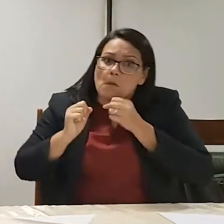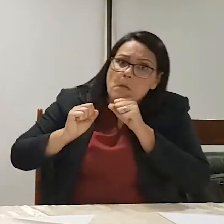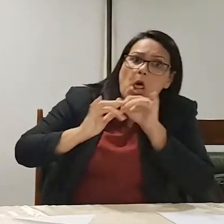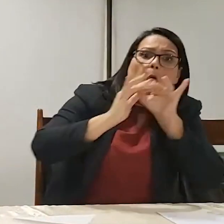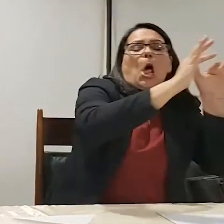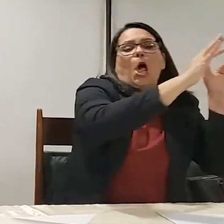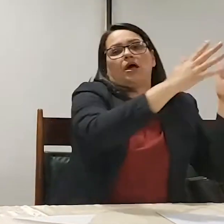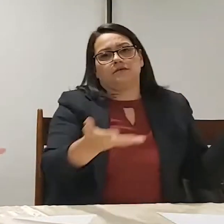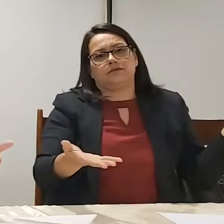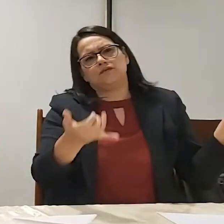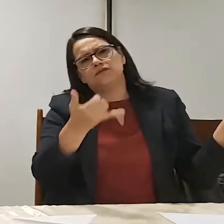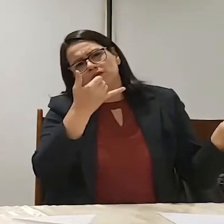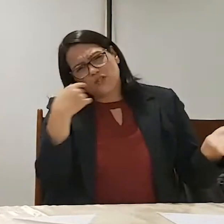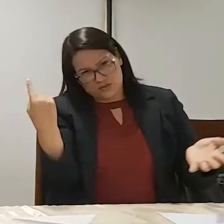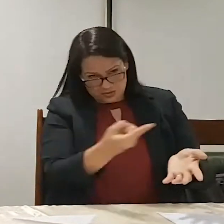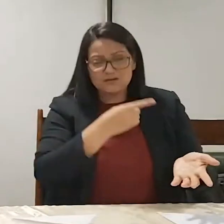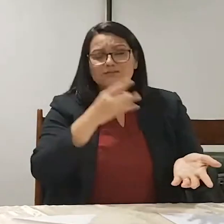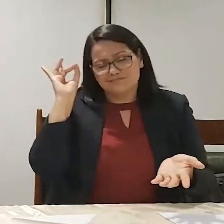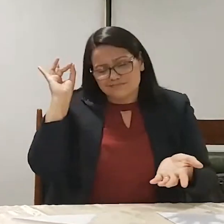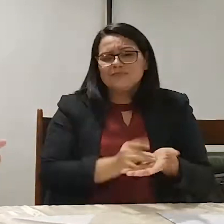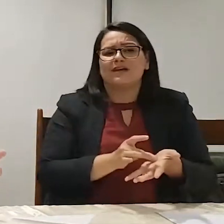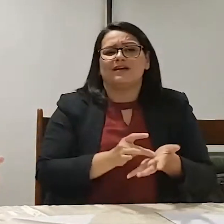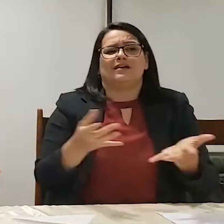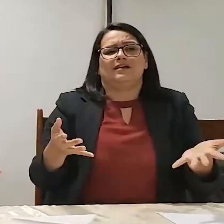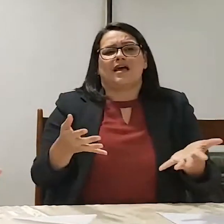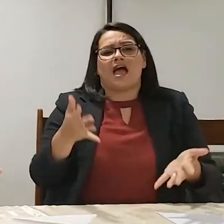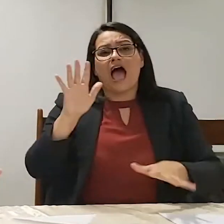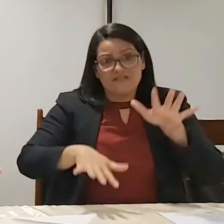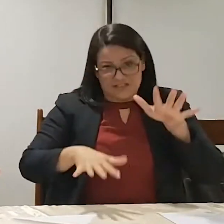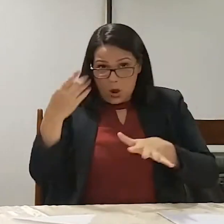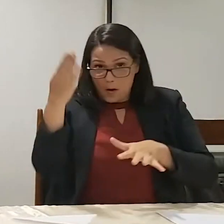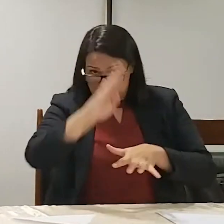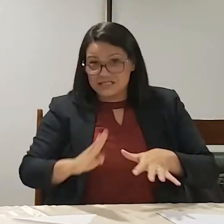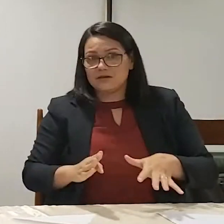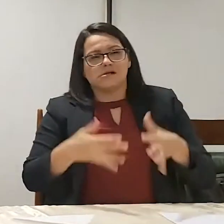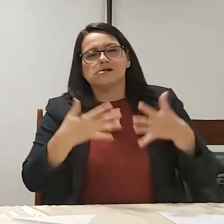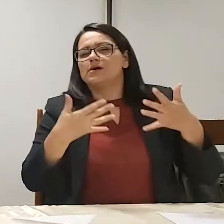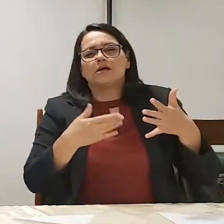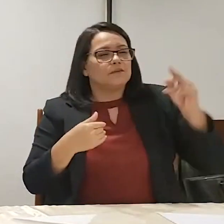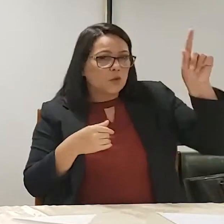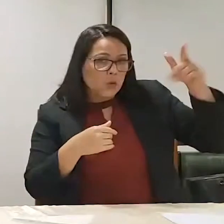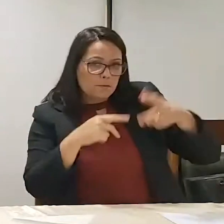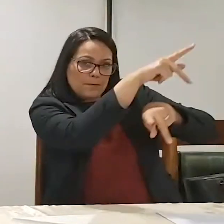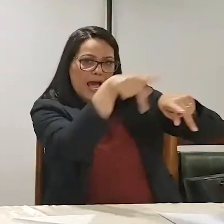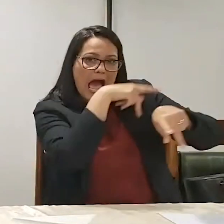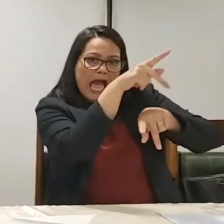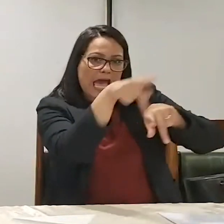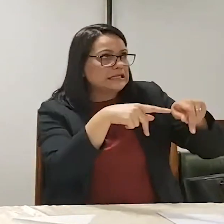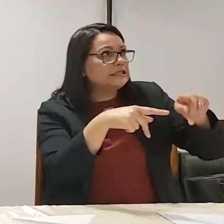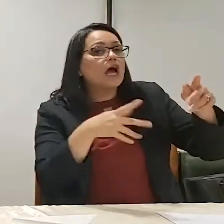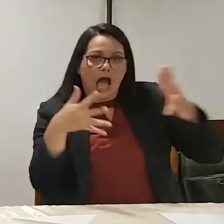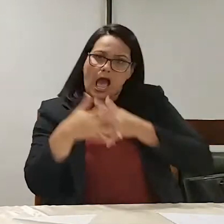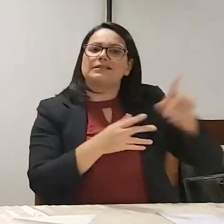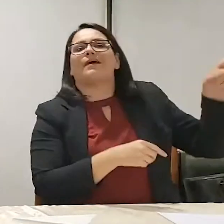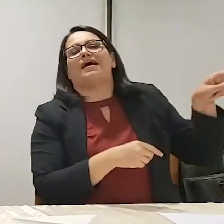Agora, nós atrapalhamos realmente, né, a economia de alguns países. Quando alguns falam que, ó, cuidado com o